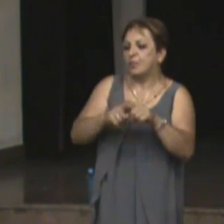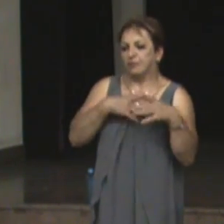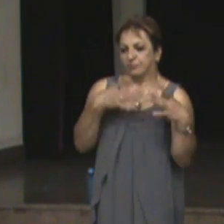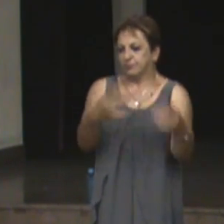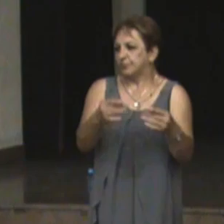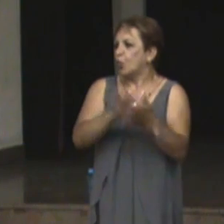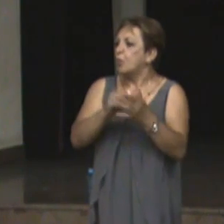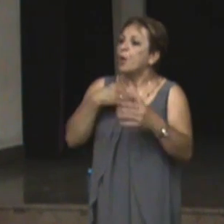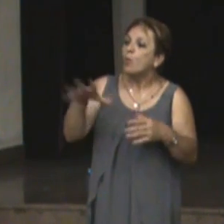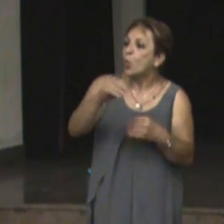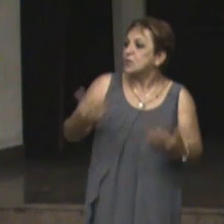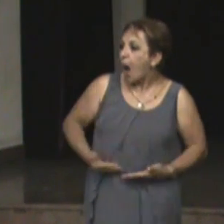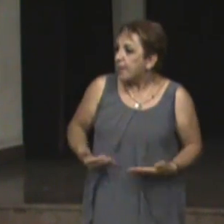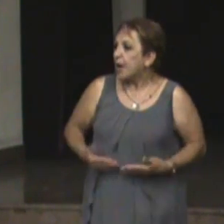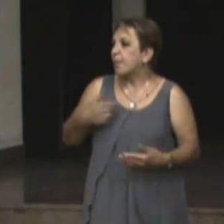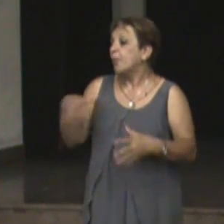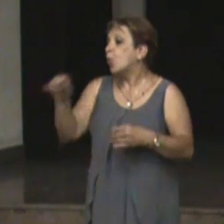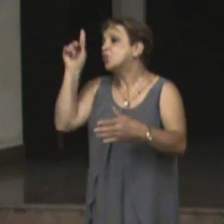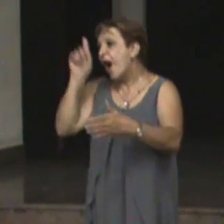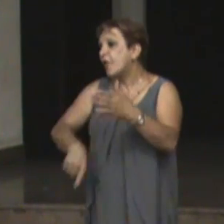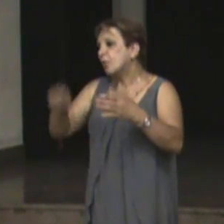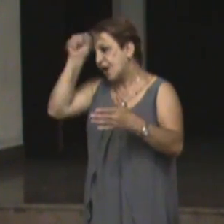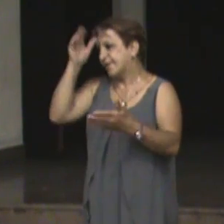և փաստել, որ մենք հավատում ենք Աստծուն։